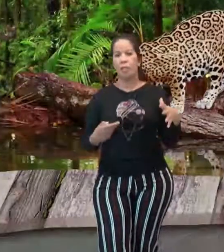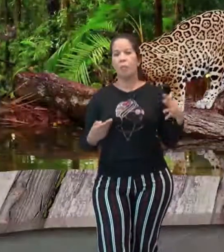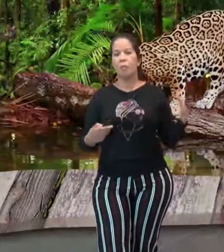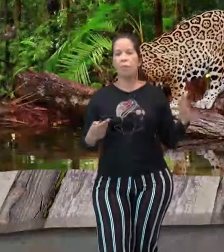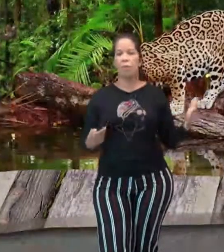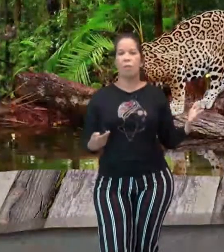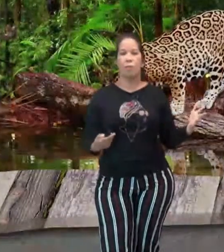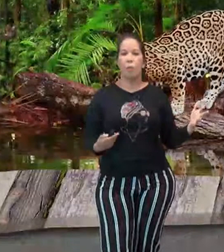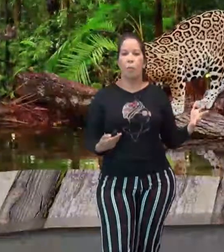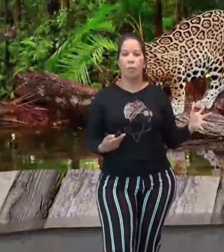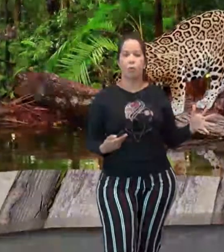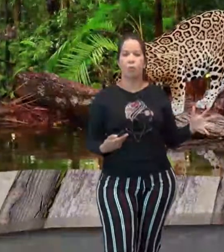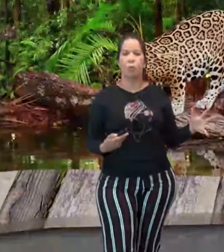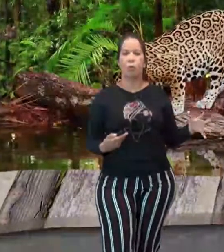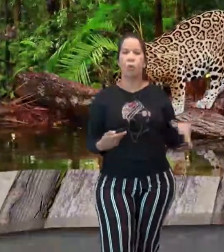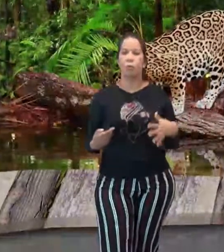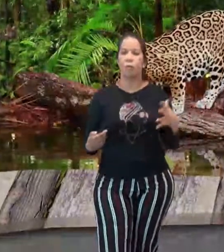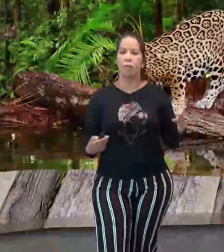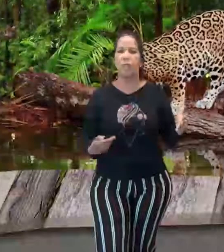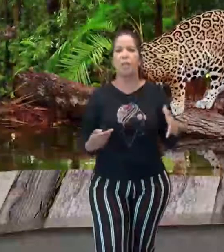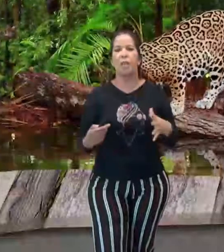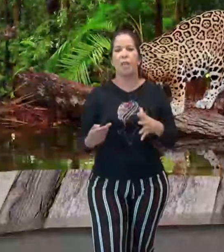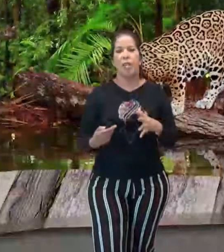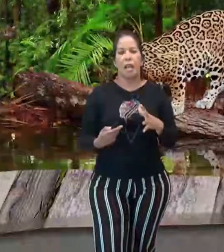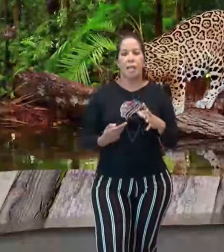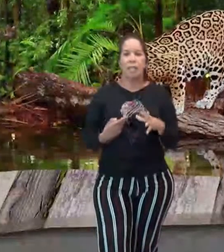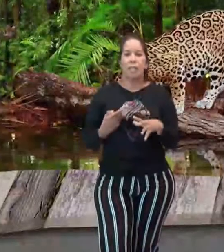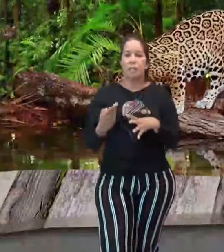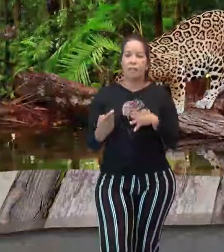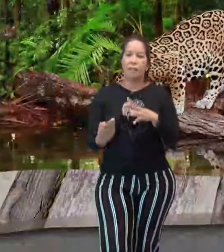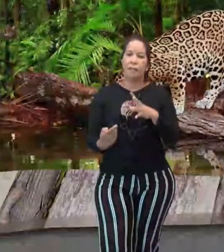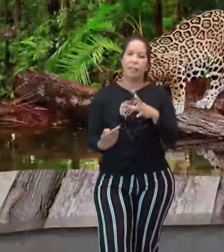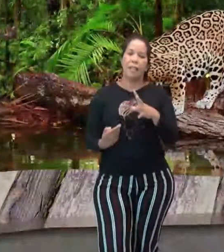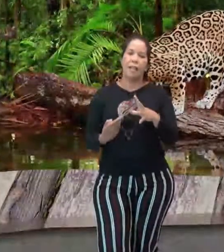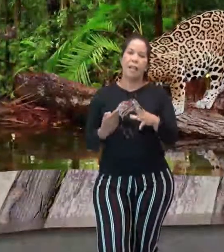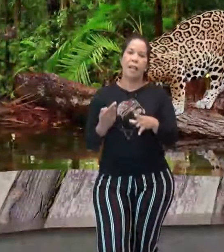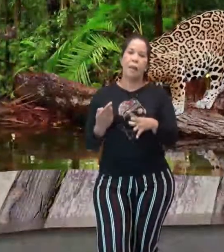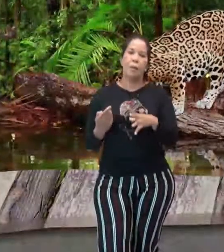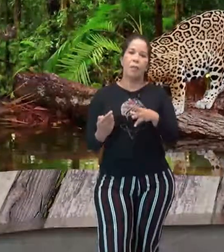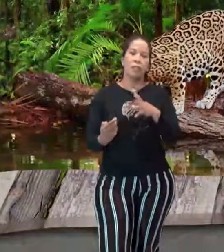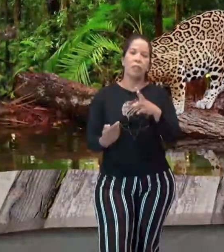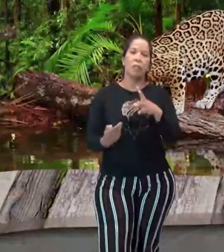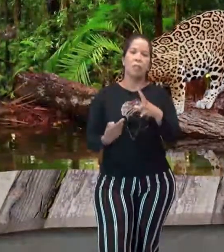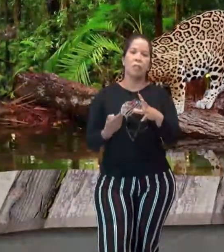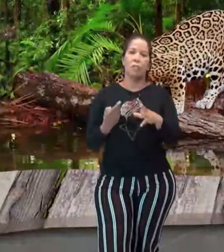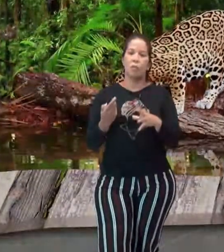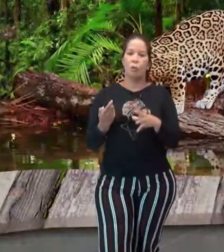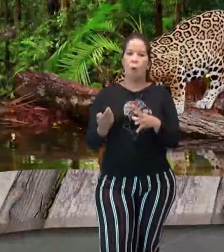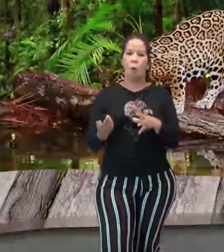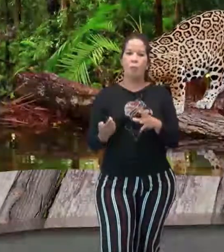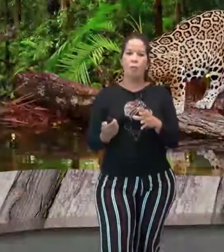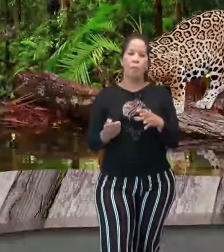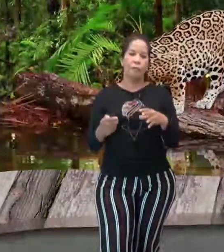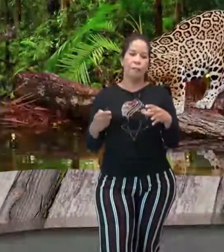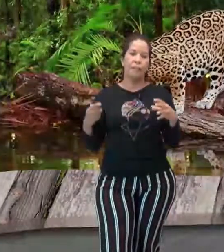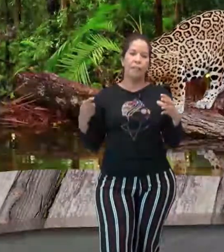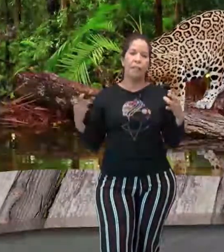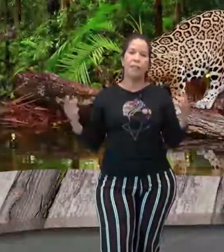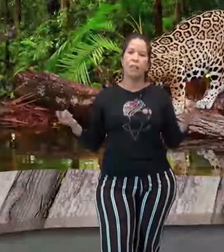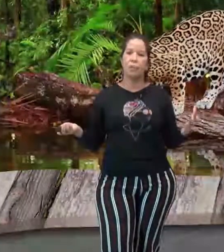você já tem a produção ali do hormônio testosterona acontecendo, e aí essa vai aumentando esse nível de hormônios,